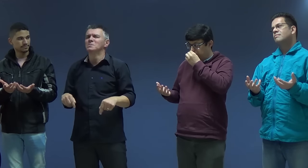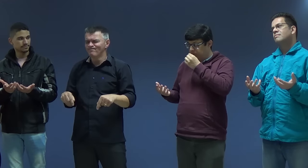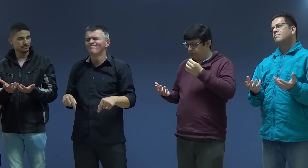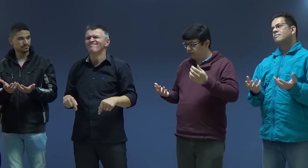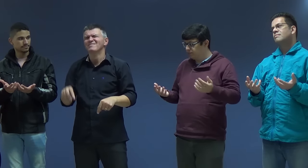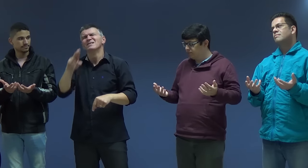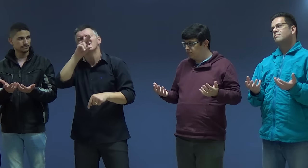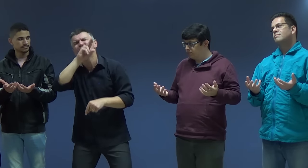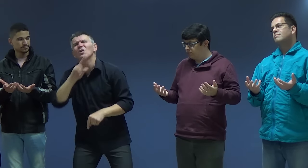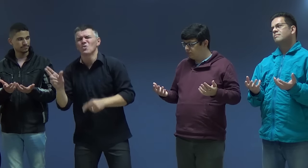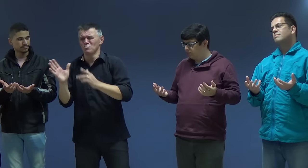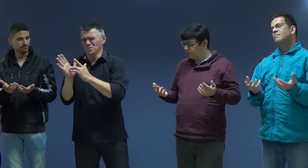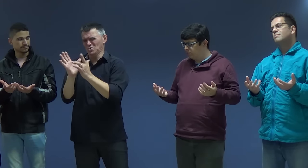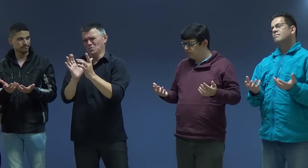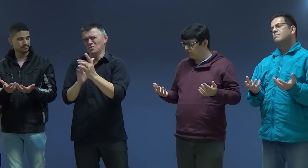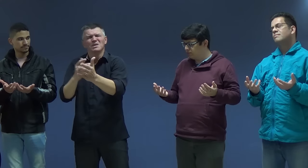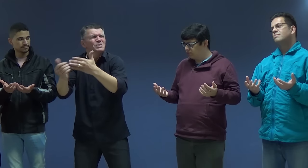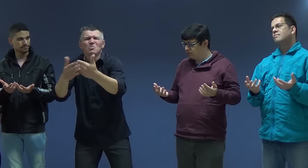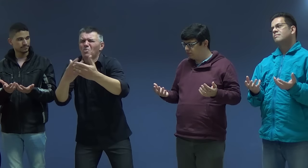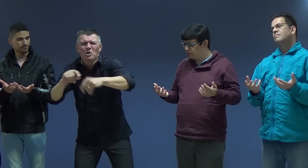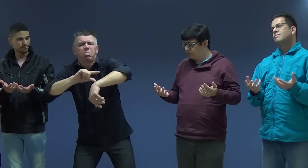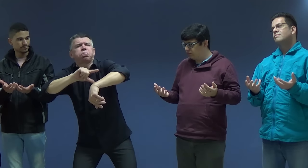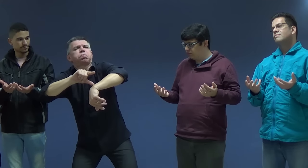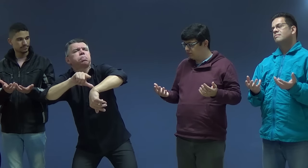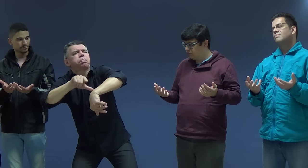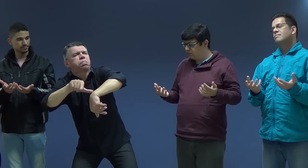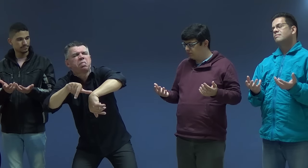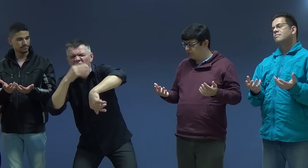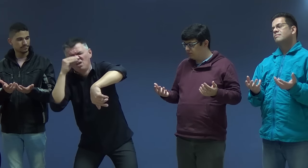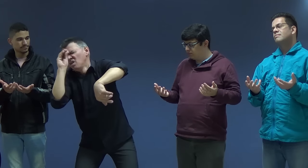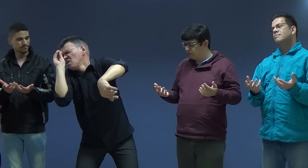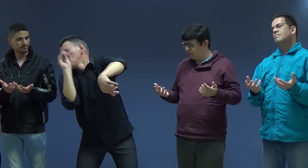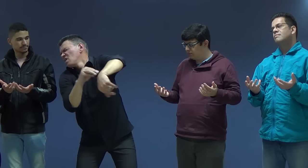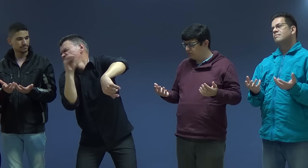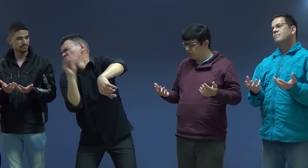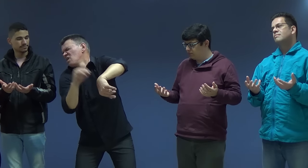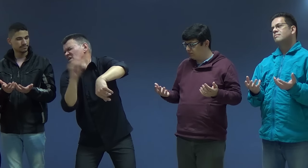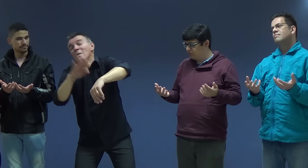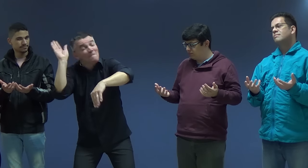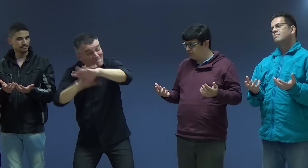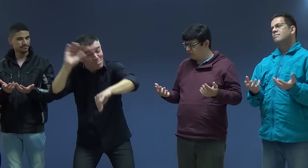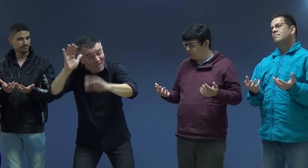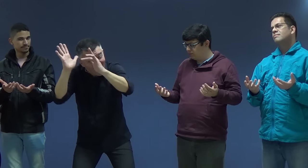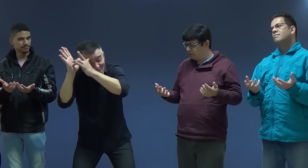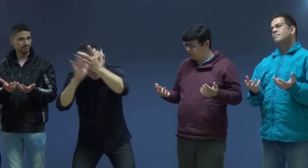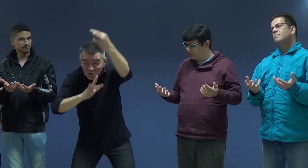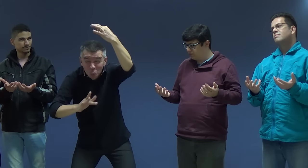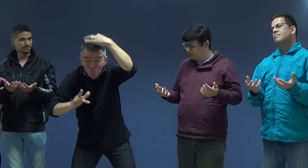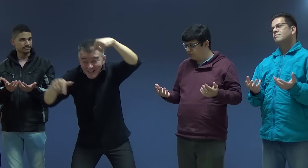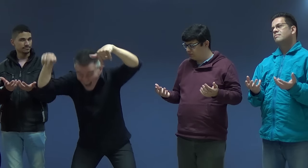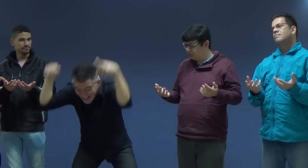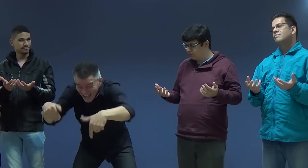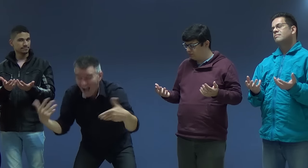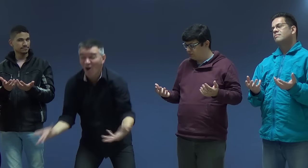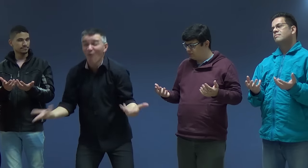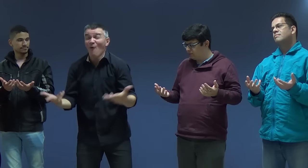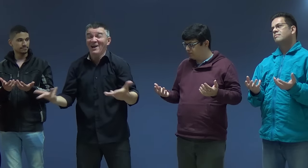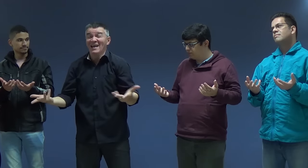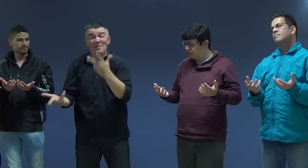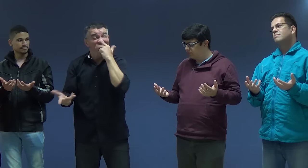também, que estão aqui. Em nome de Jesus. Eu sei que está um pouco atrasado, mas o mais importante é o que o Senhor quer trazer